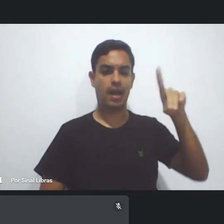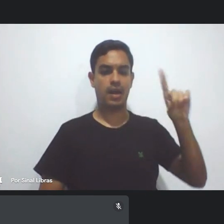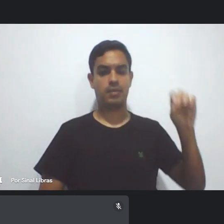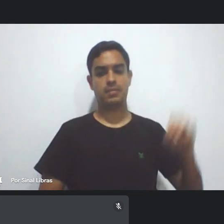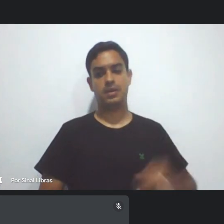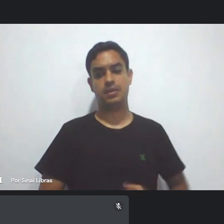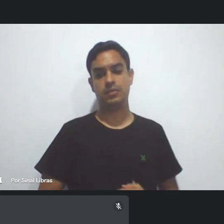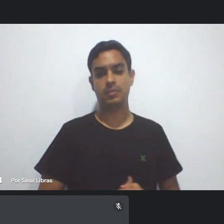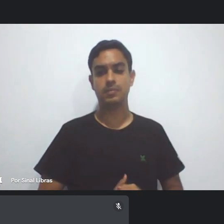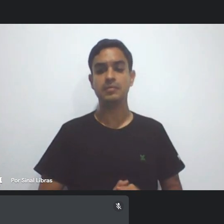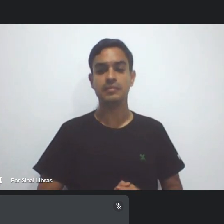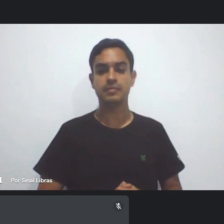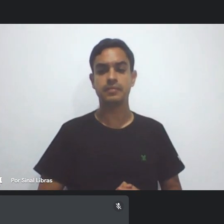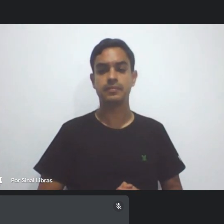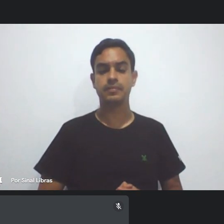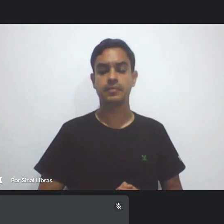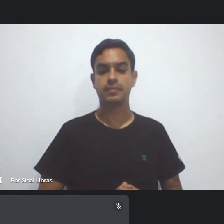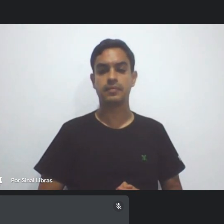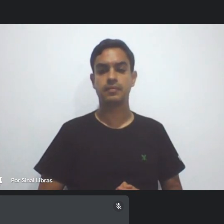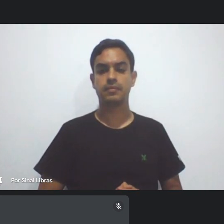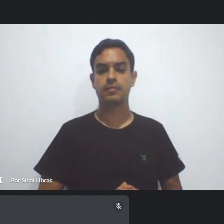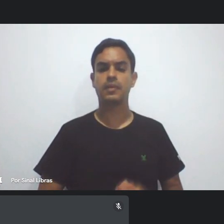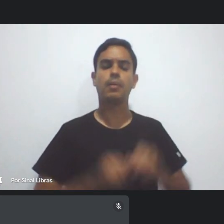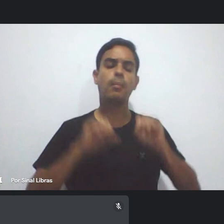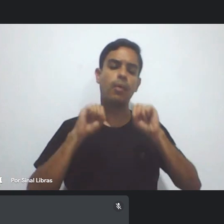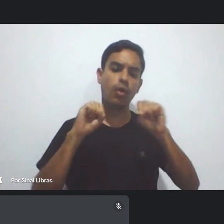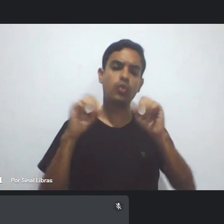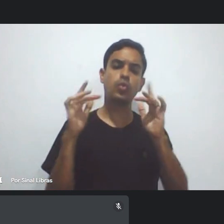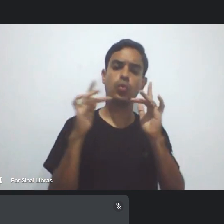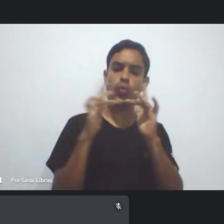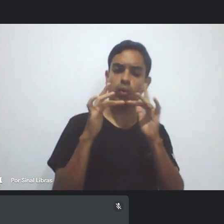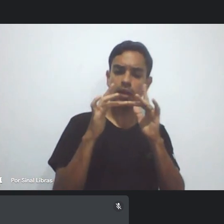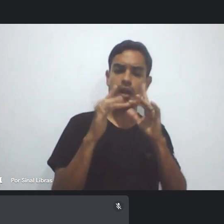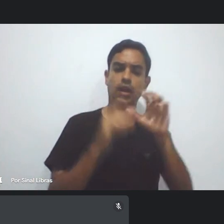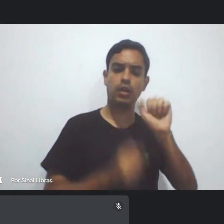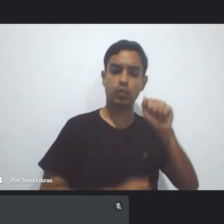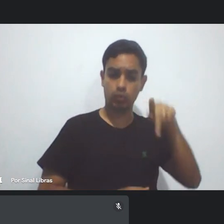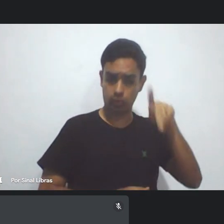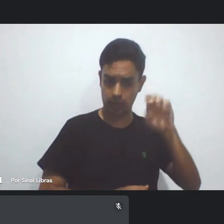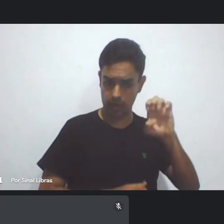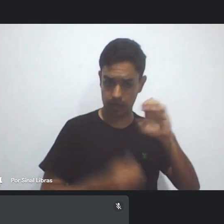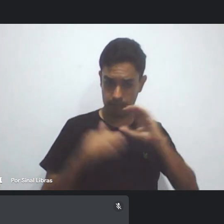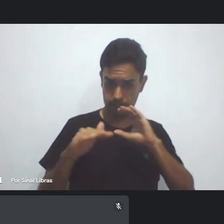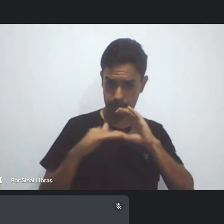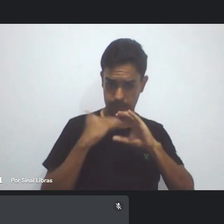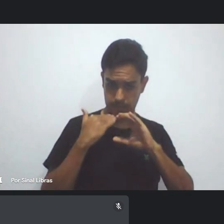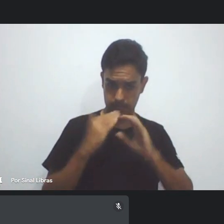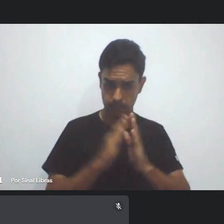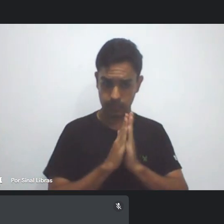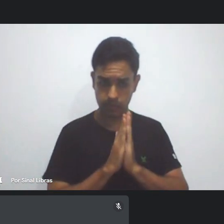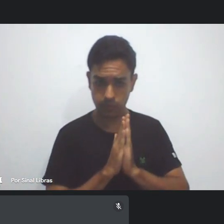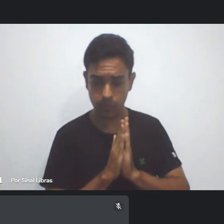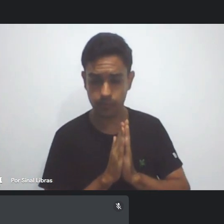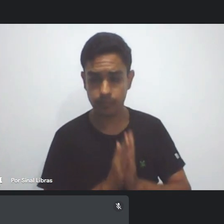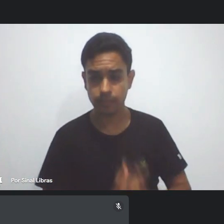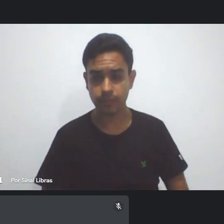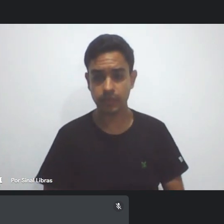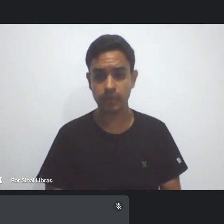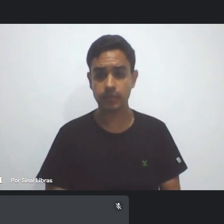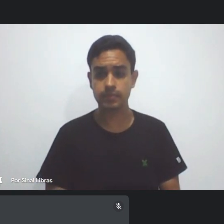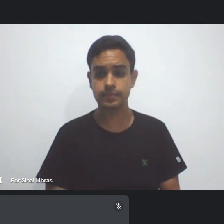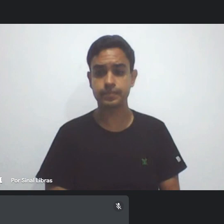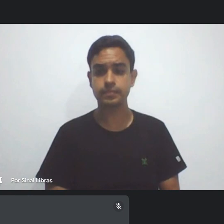Armando, você poderia passar o contato do CAP, por favor? E aí eu peço que o pessoal do gabinete